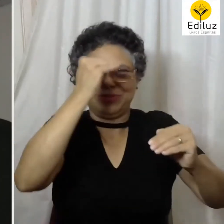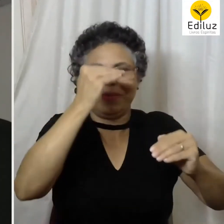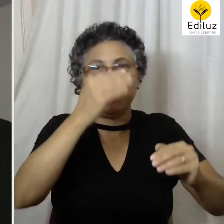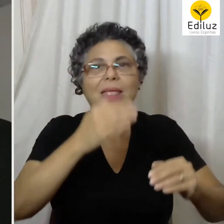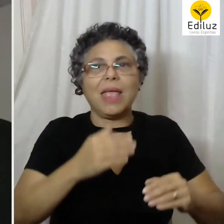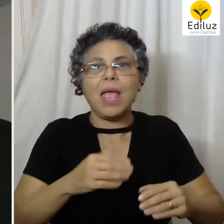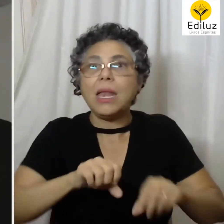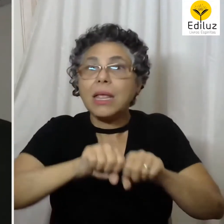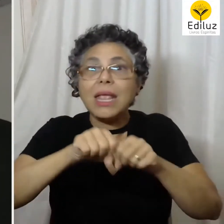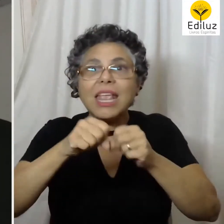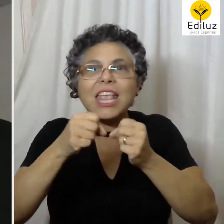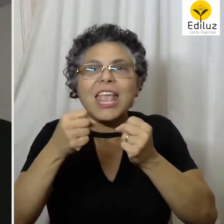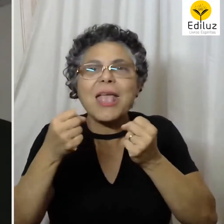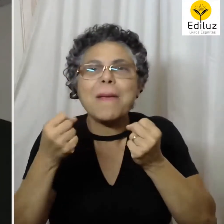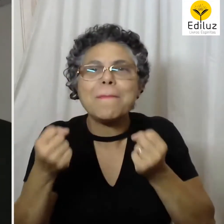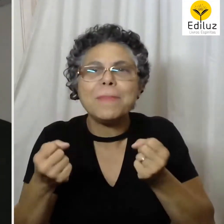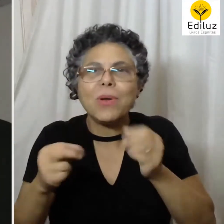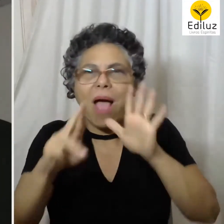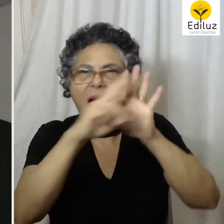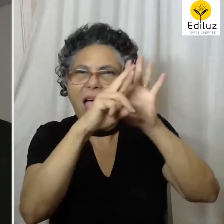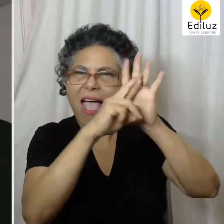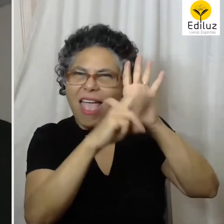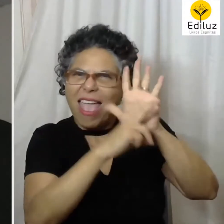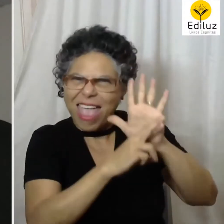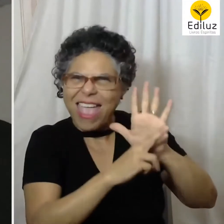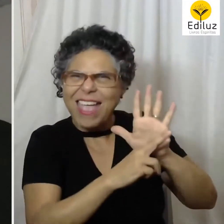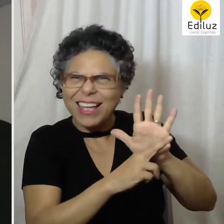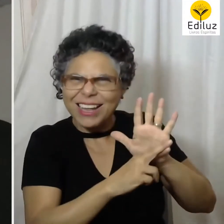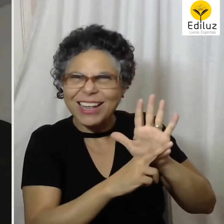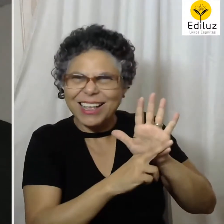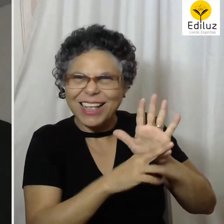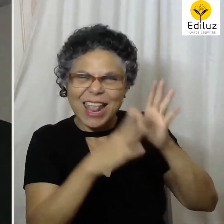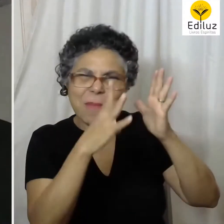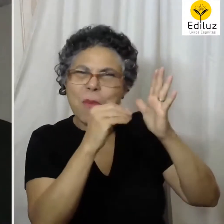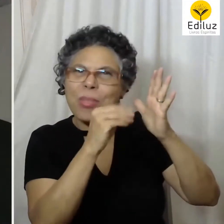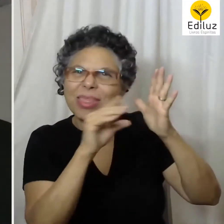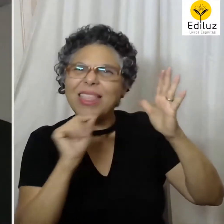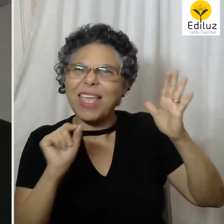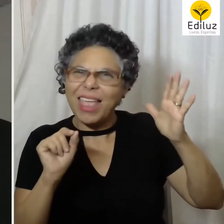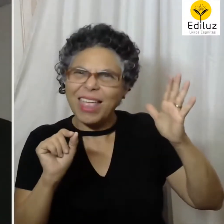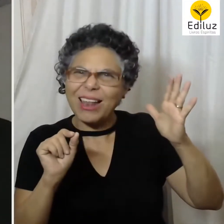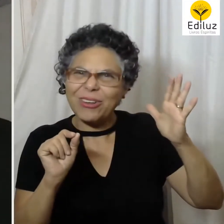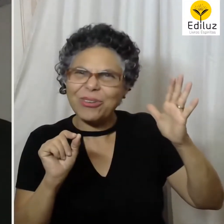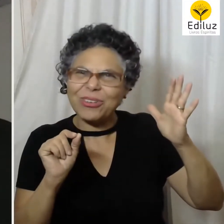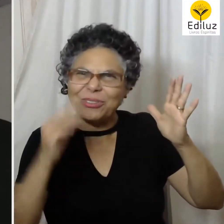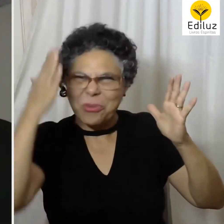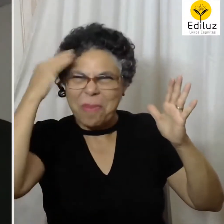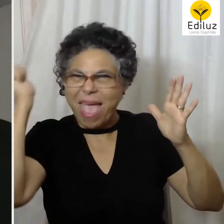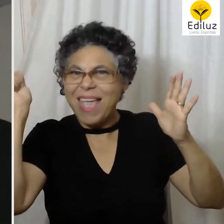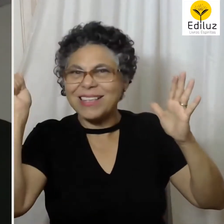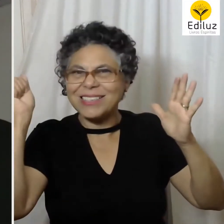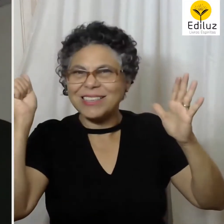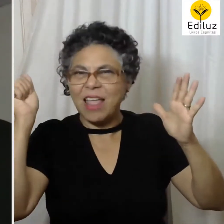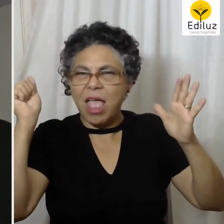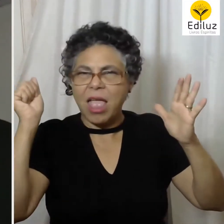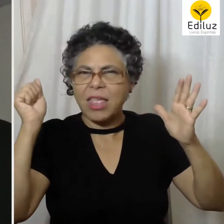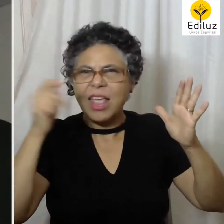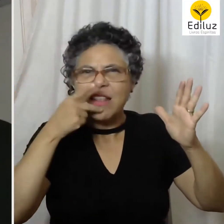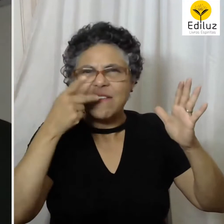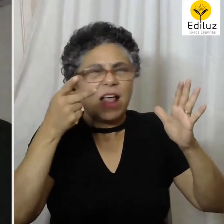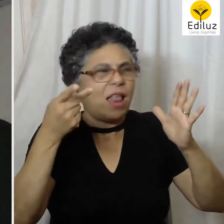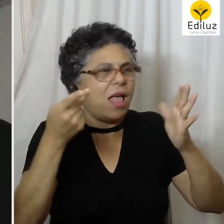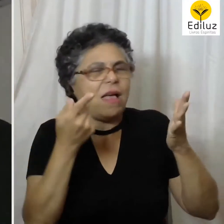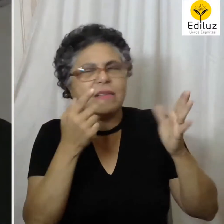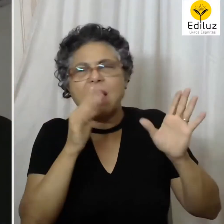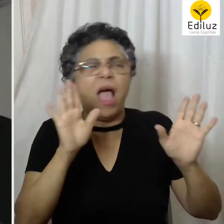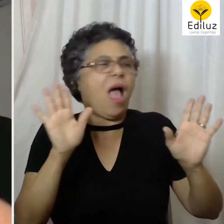Ele quebrou aquele padrão, aquele modelo que esperava do mestre que ele desse as costas